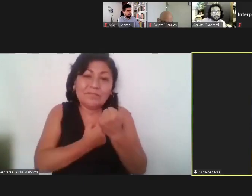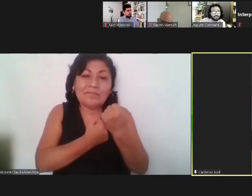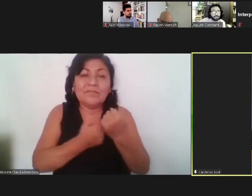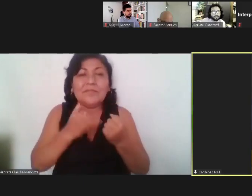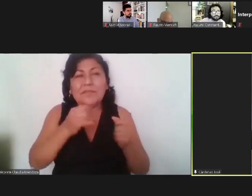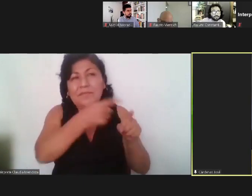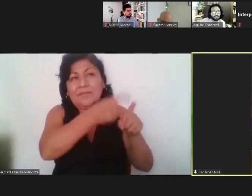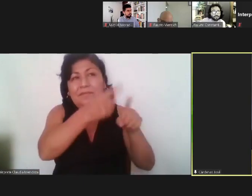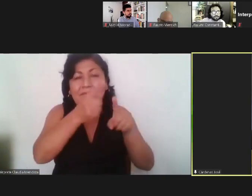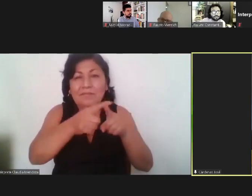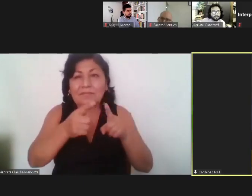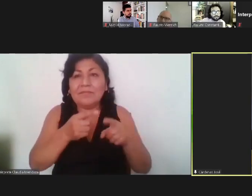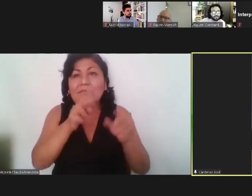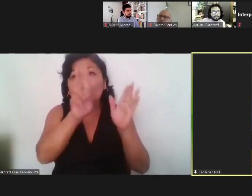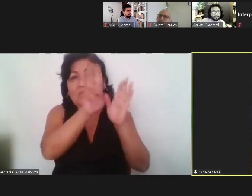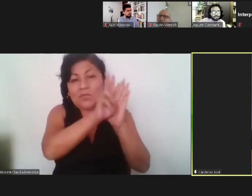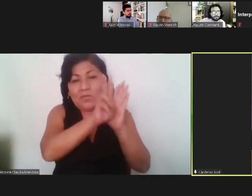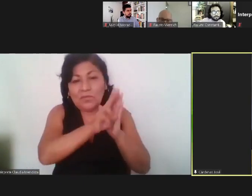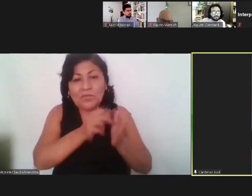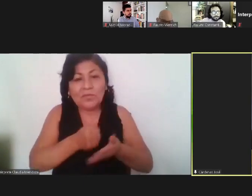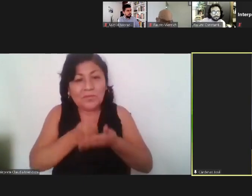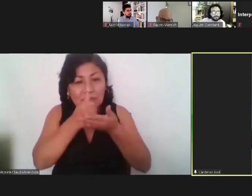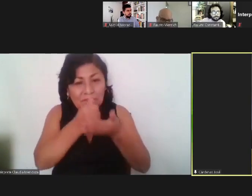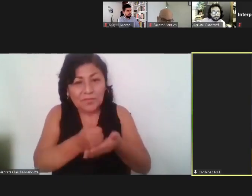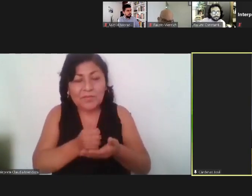el equipo de gestión de Accesine.